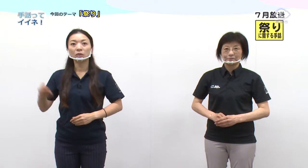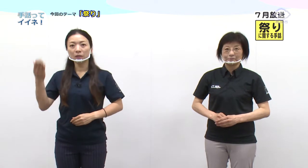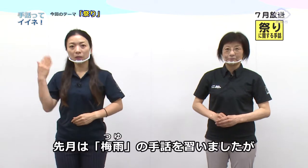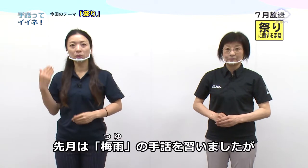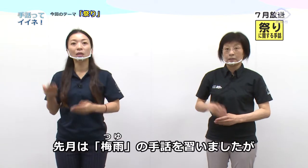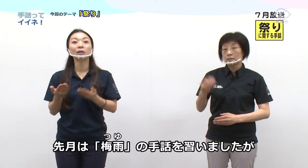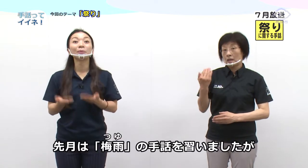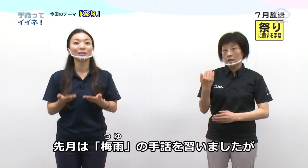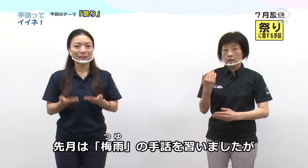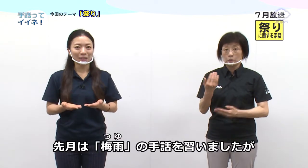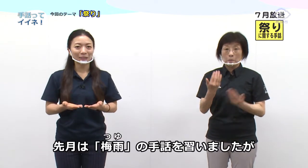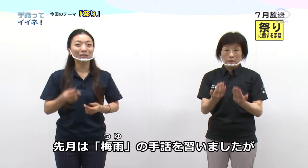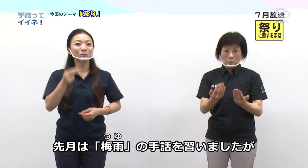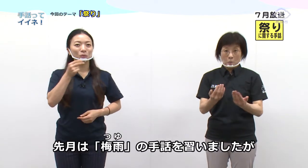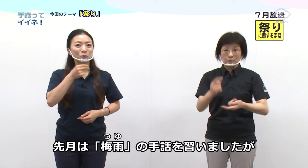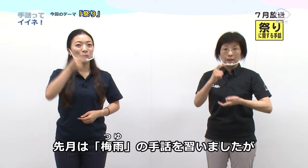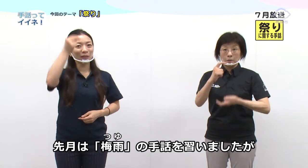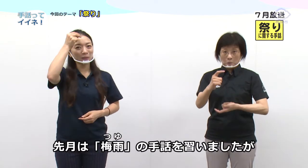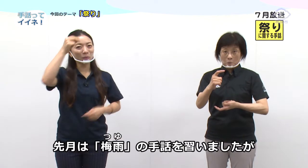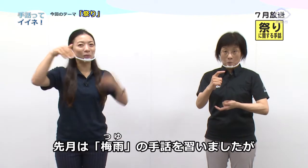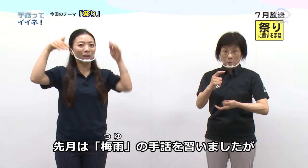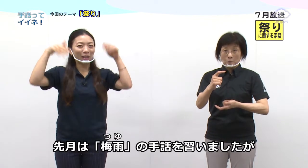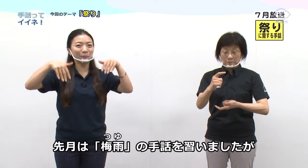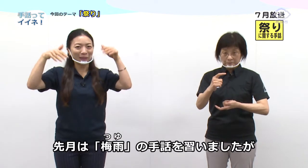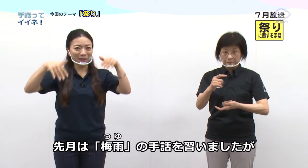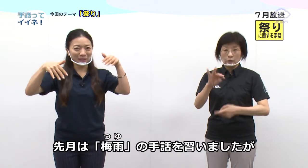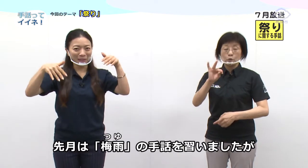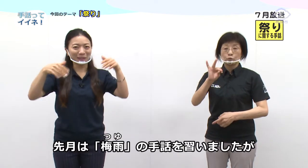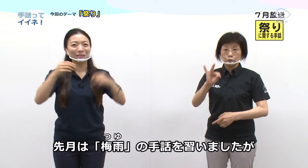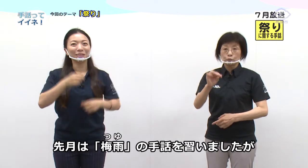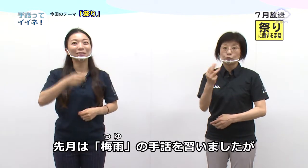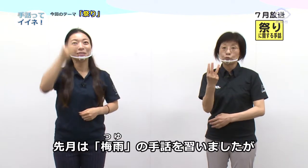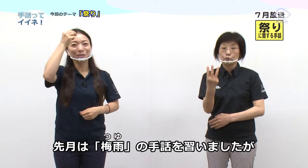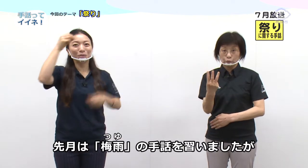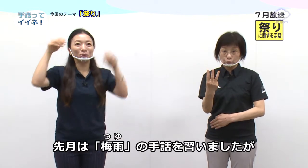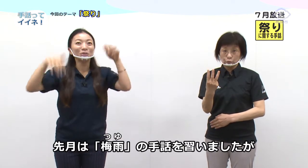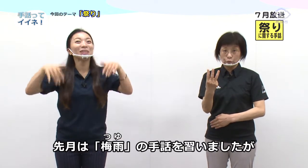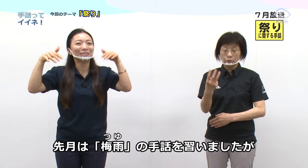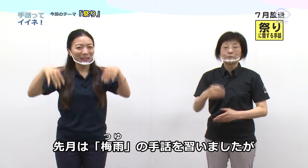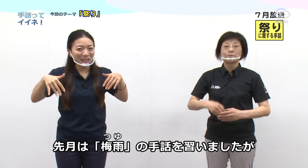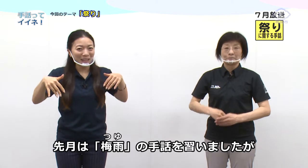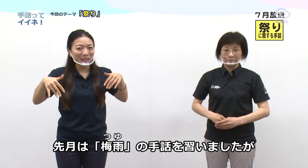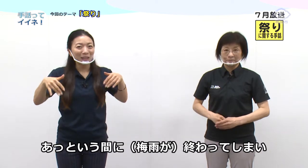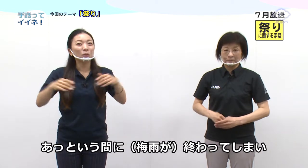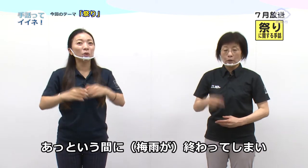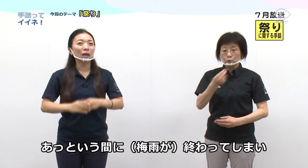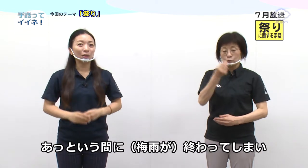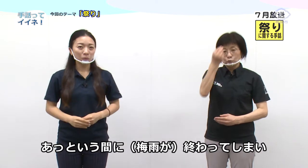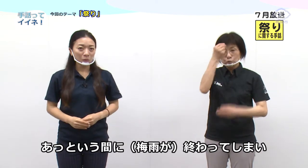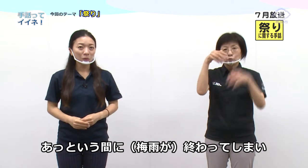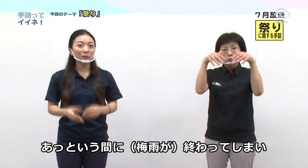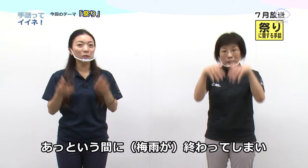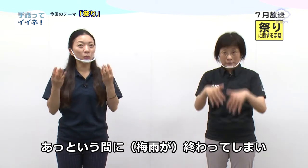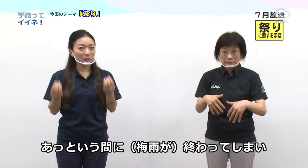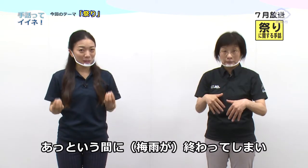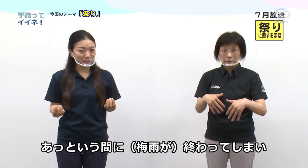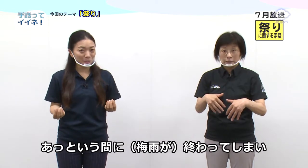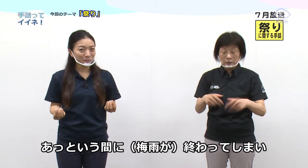先月習いました梅の雨、はい、梅雨ですね。これあっという間に終わってしまいま